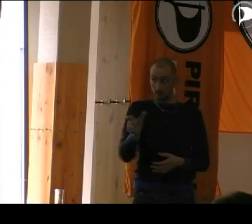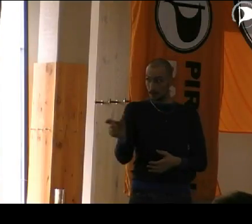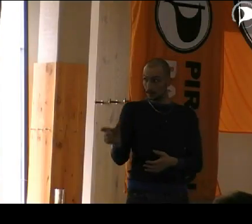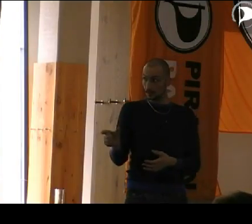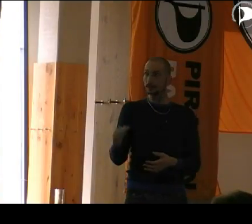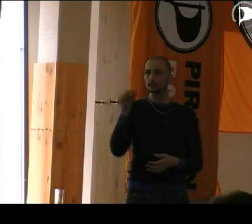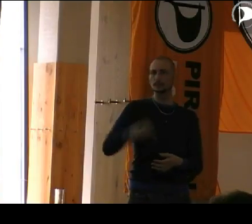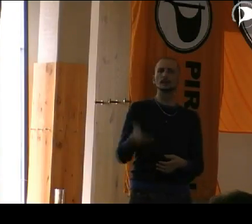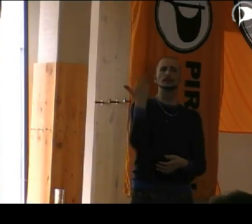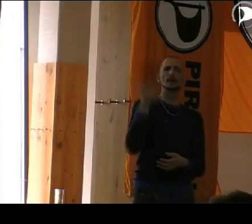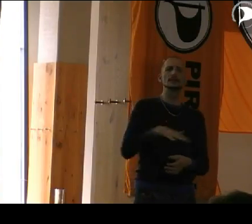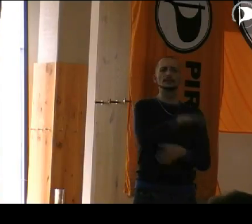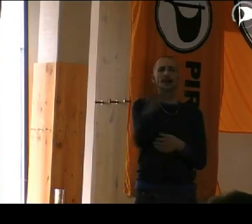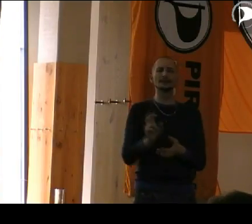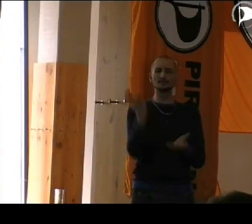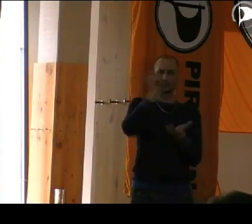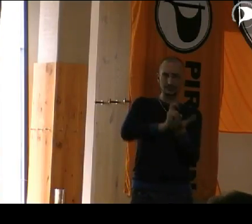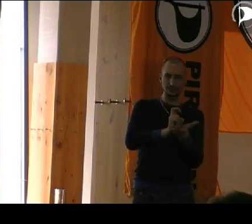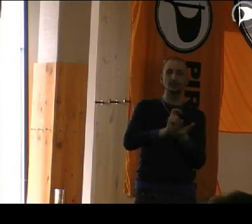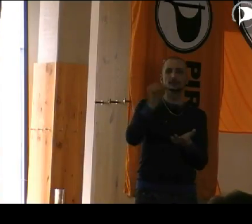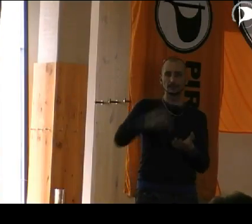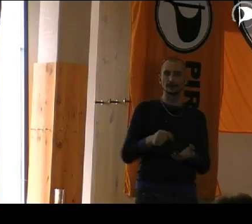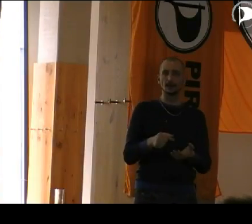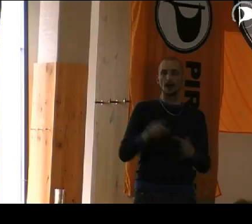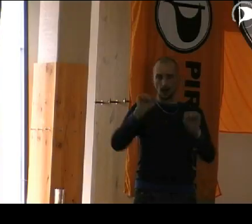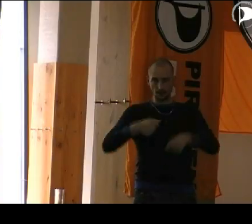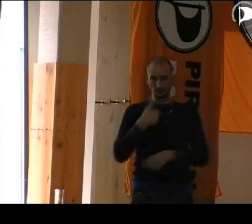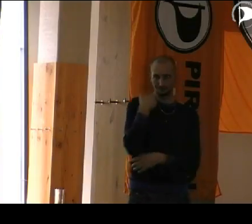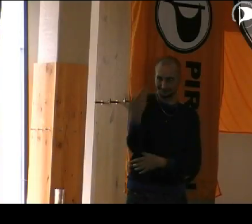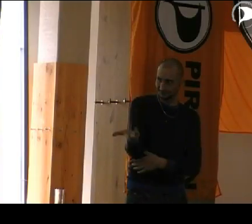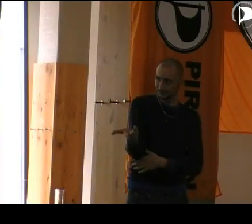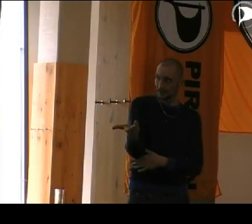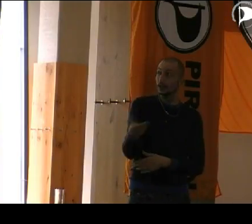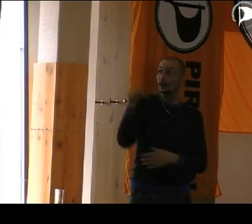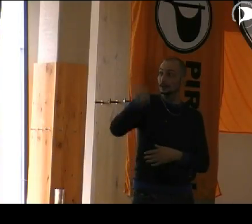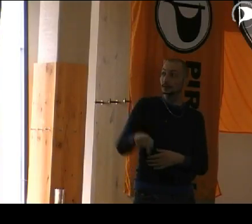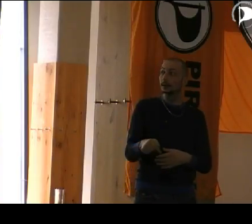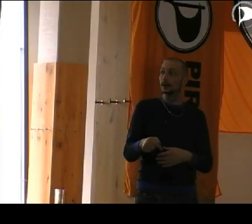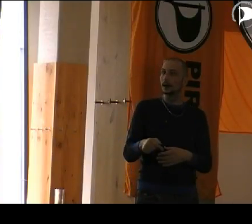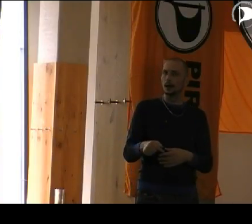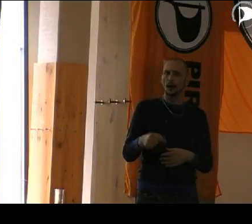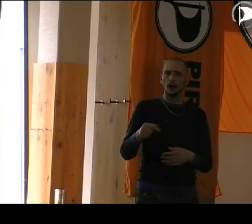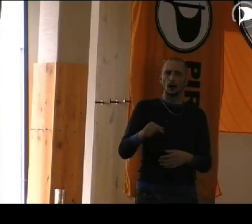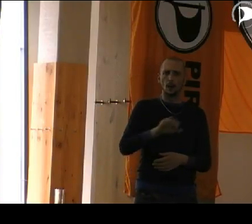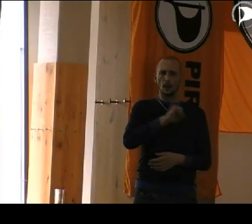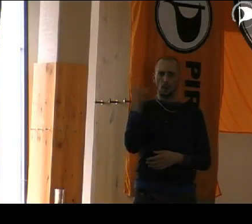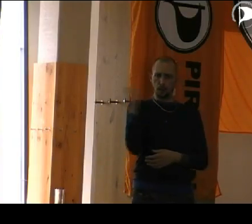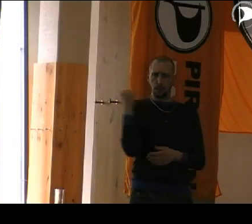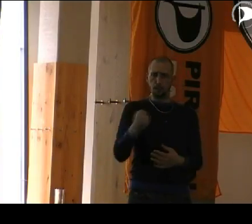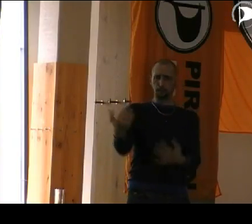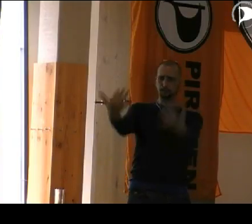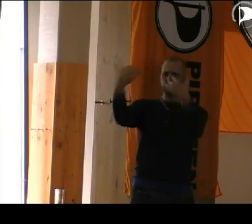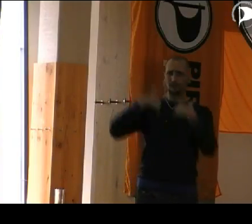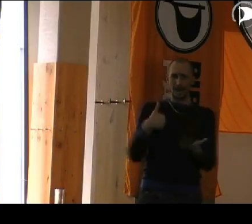landesvorsitzende abgeben müssen und wurden von dem ergebnis der piraten in